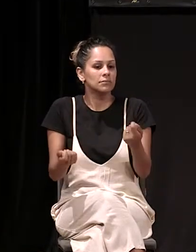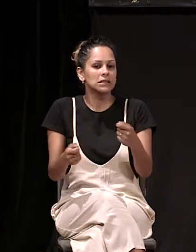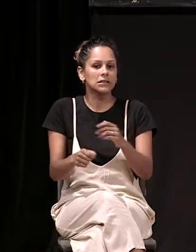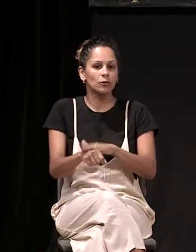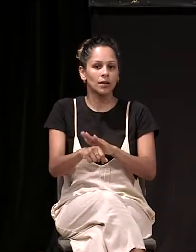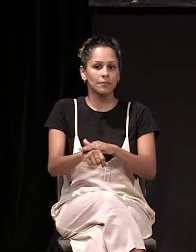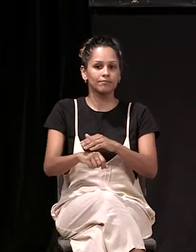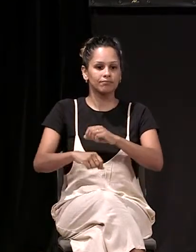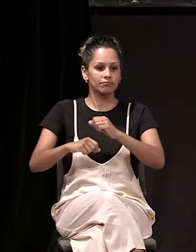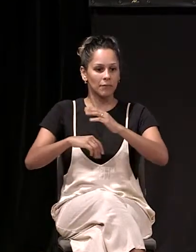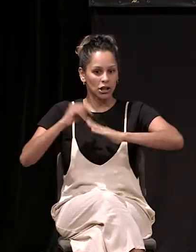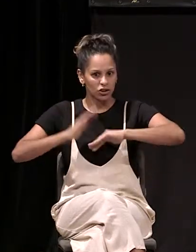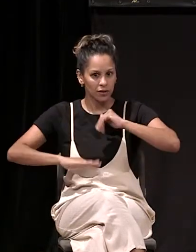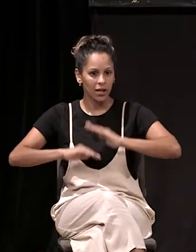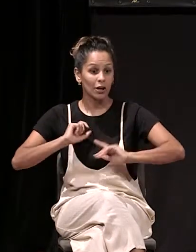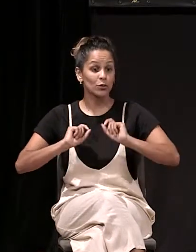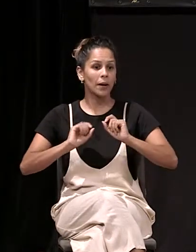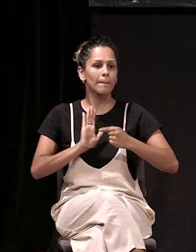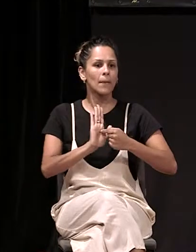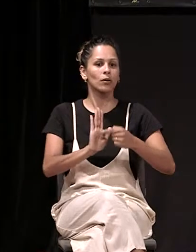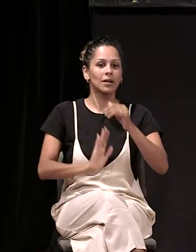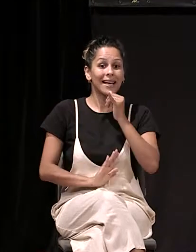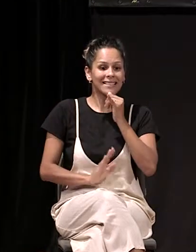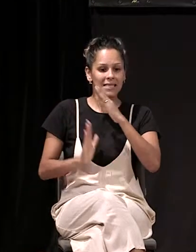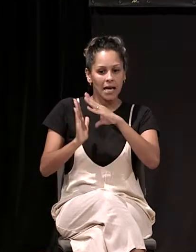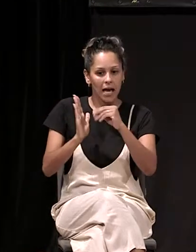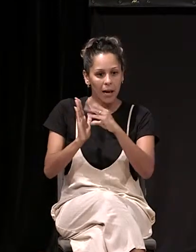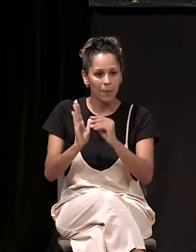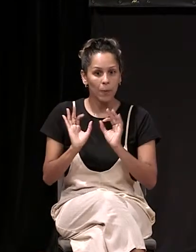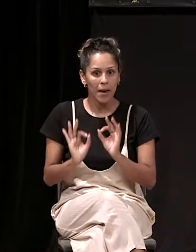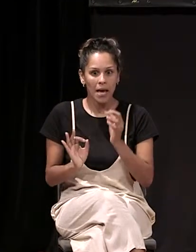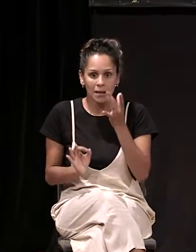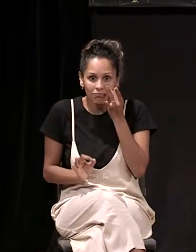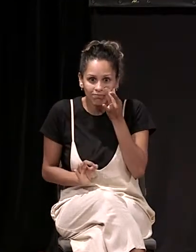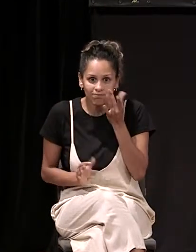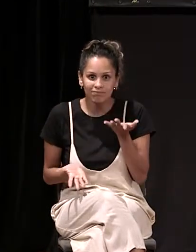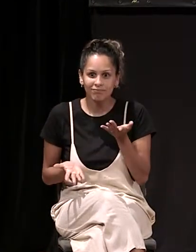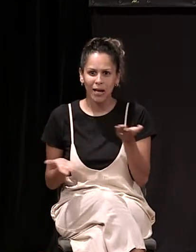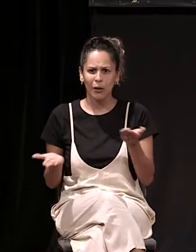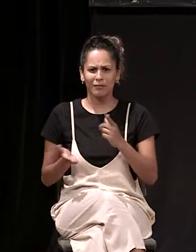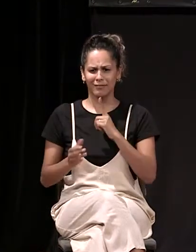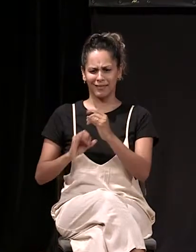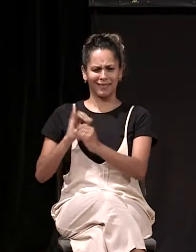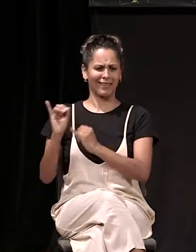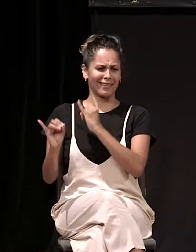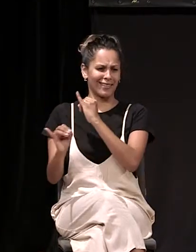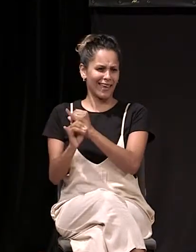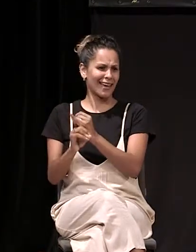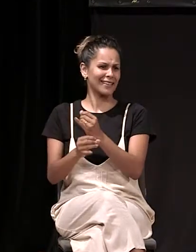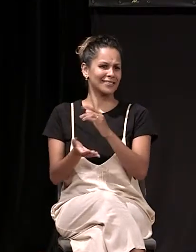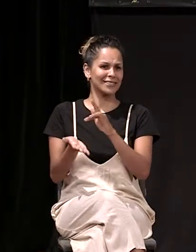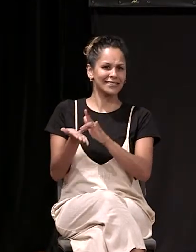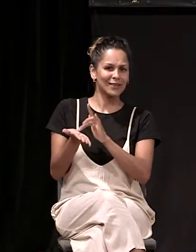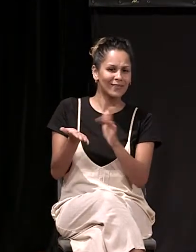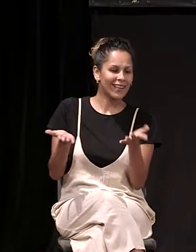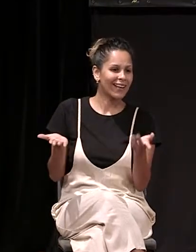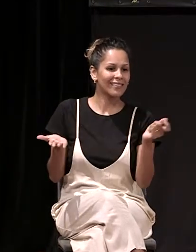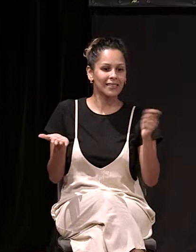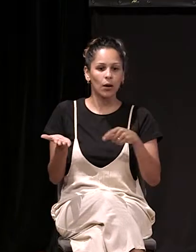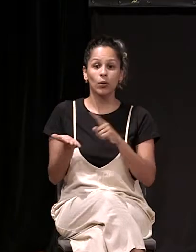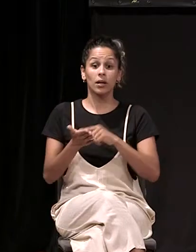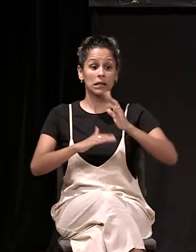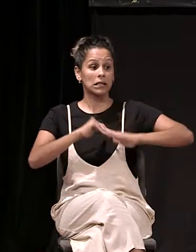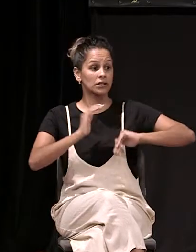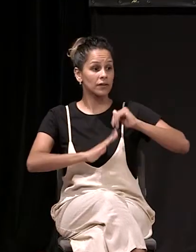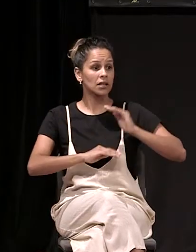E agora, com a internet, com o celular, eles podem buscar muitas coisas. Fazer um mural, fazer um trabalho, que eles entrevistem as